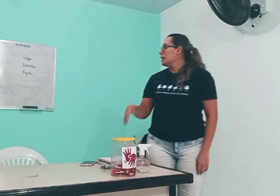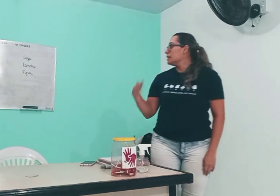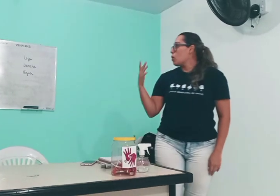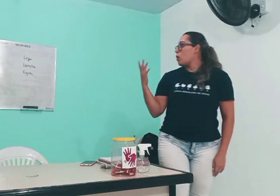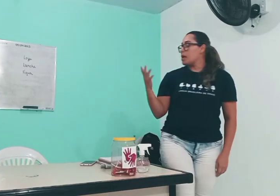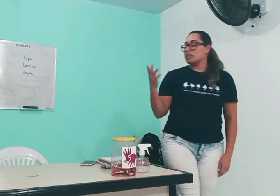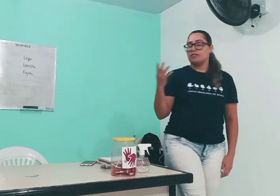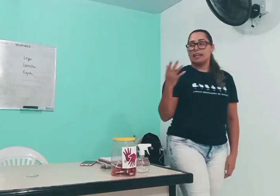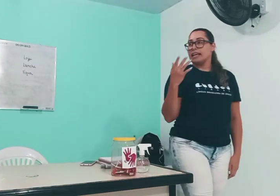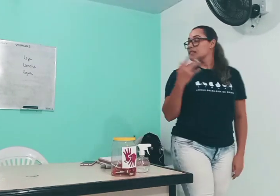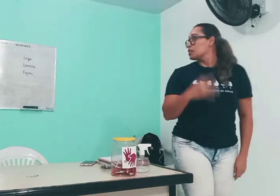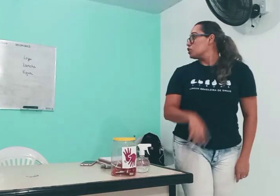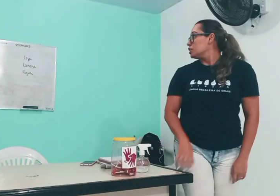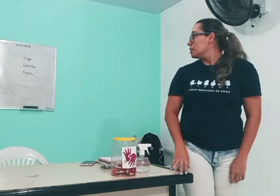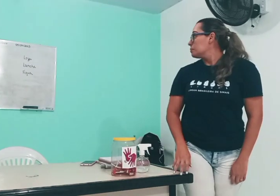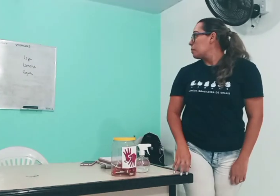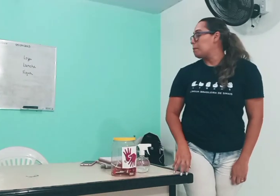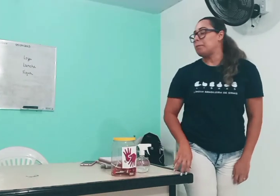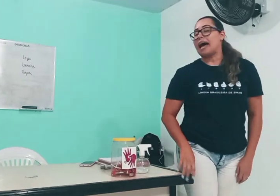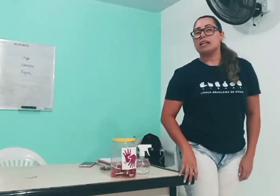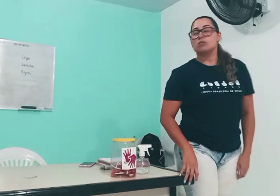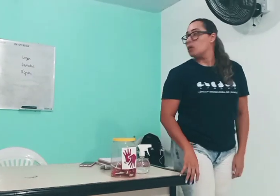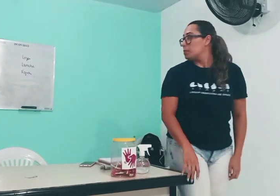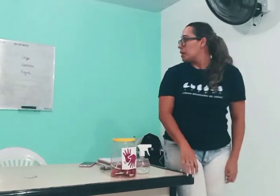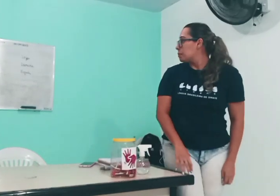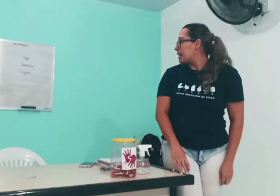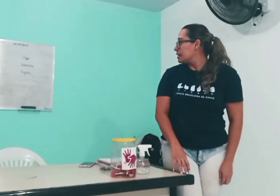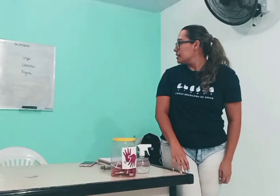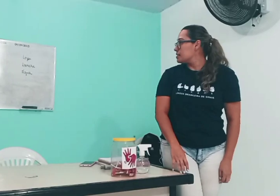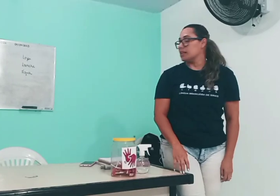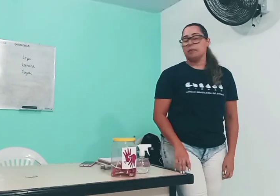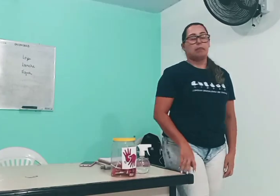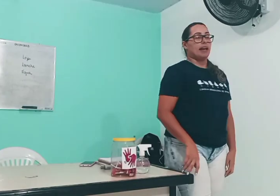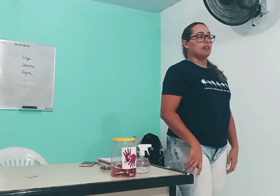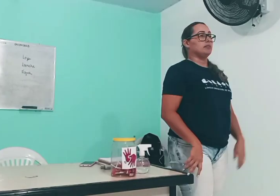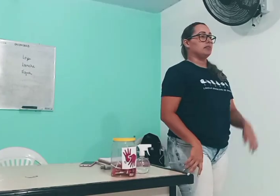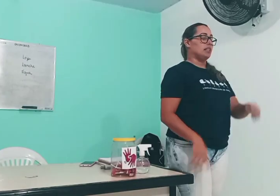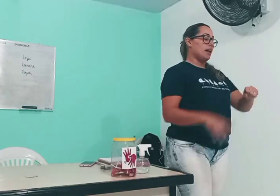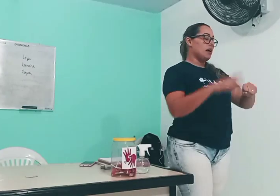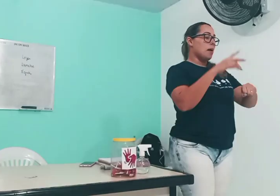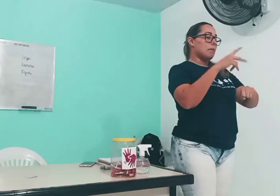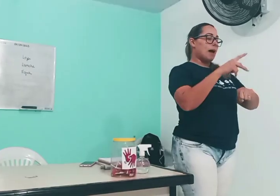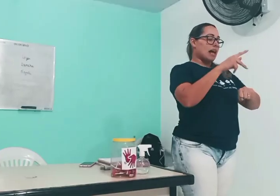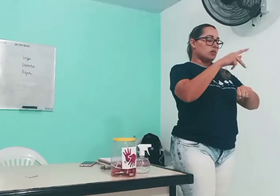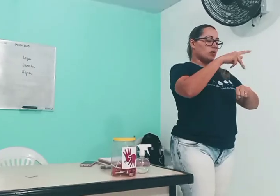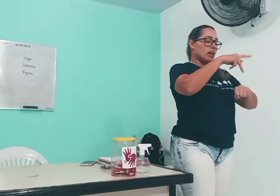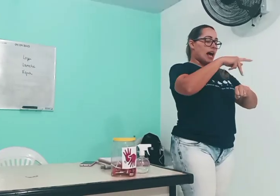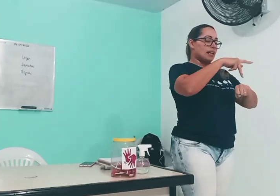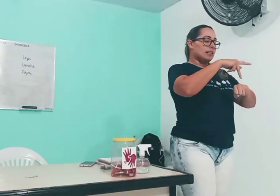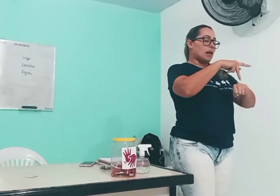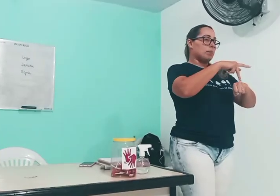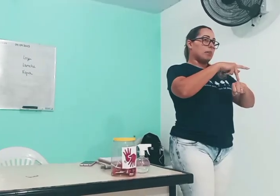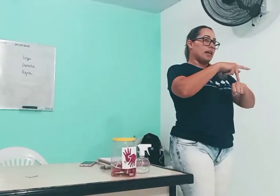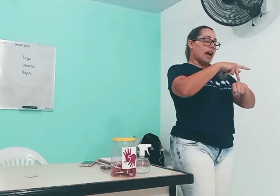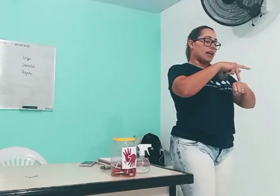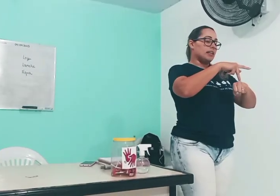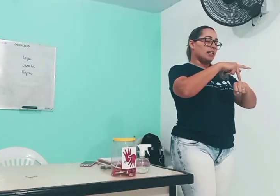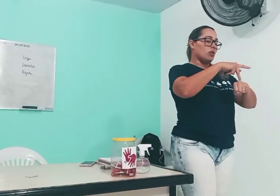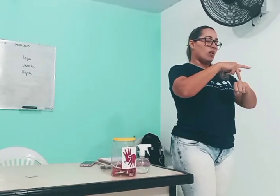Então qual é a diferença de Páscoa para país e pé? Né? Páscoa, a letra P aqui, ó, ela